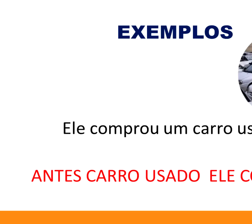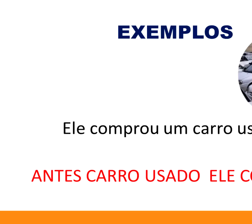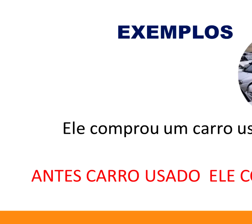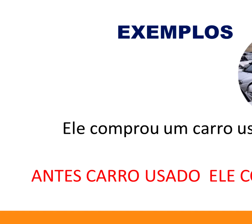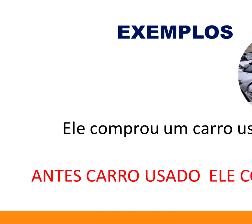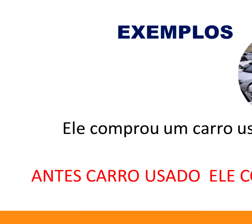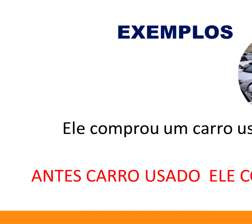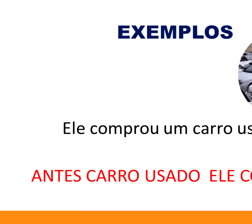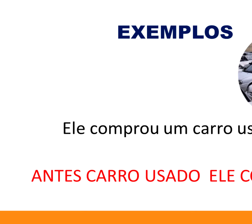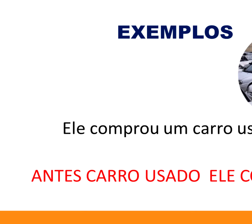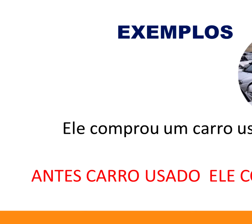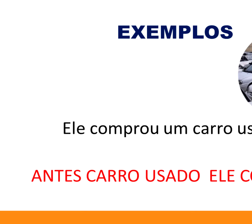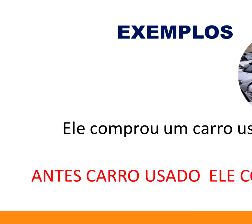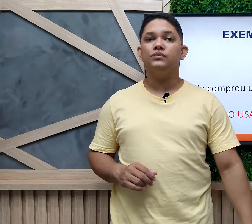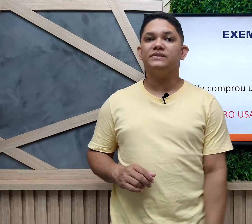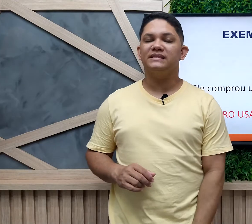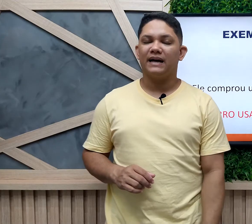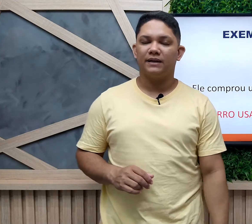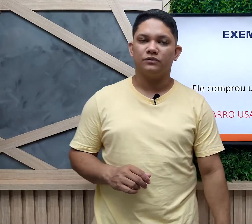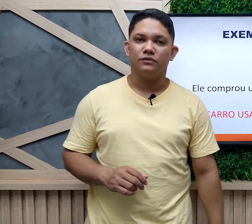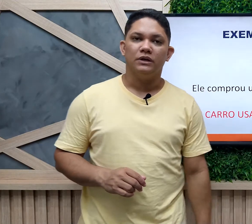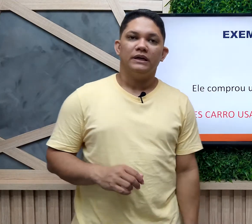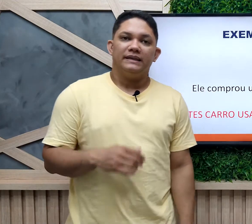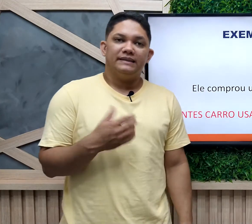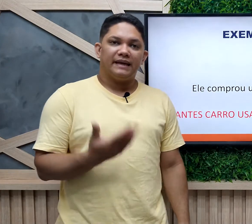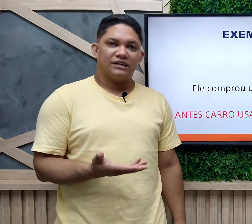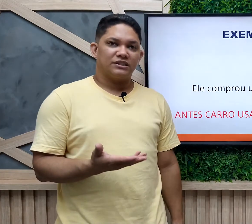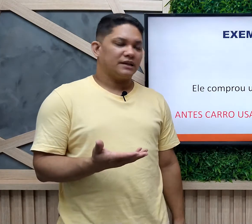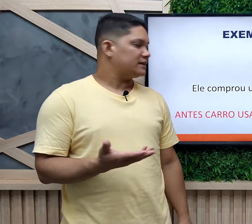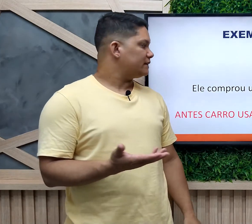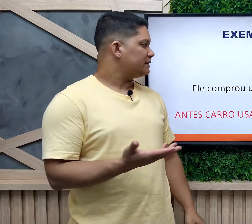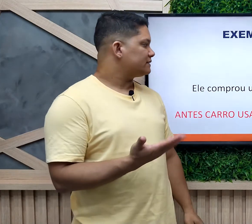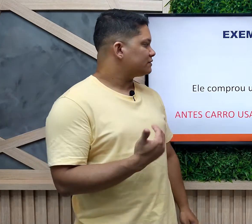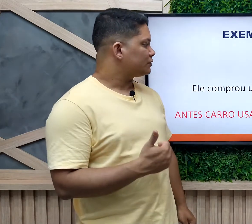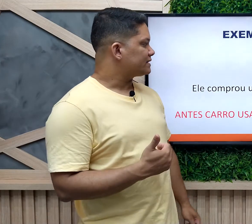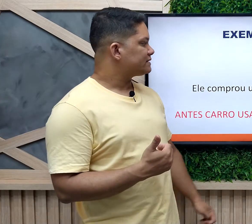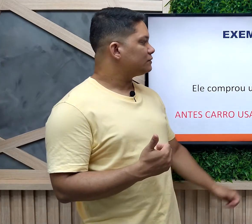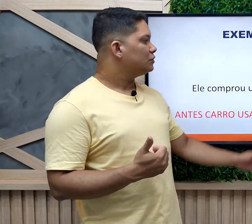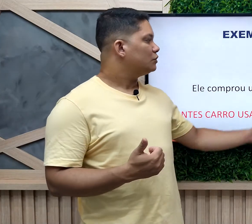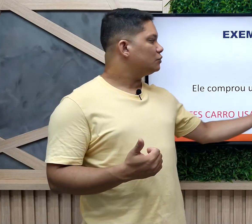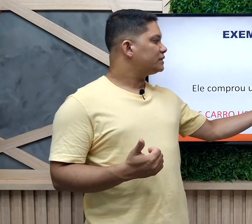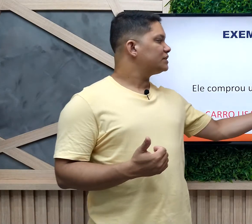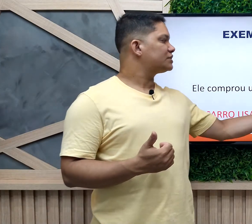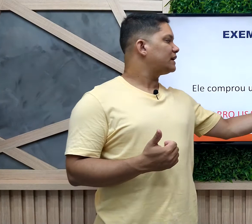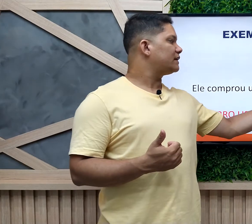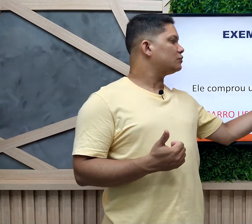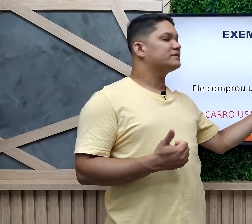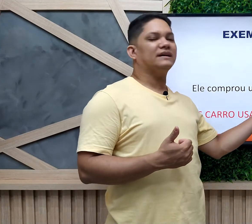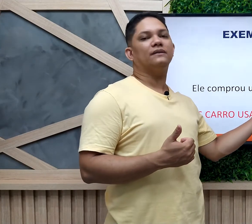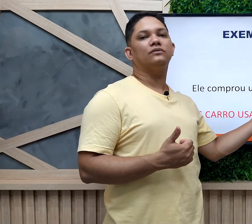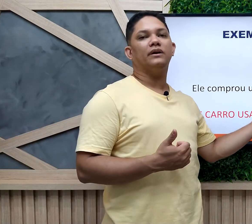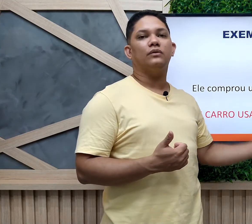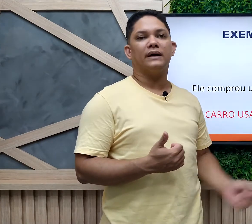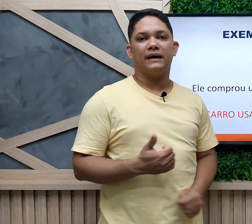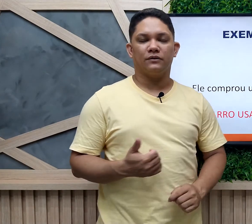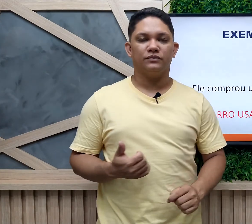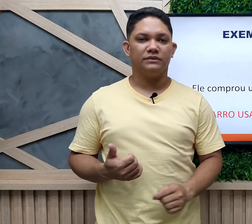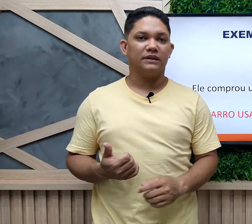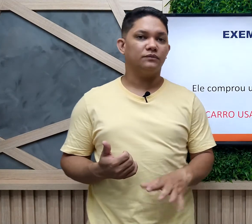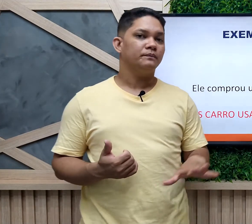ele comprou um carro usado. Nesta situação, O que está usado é o carro, então a